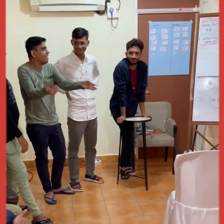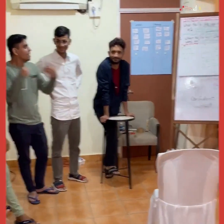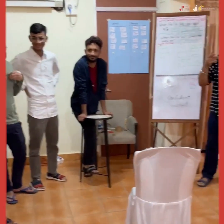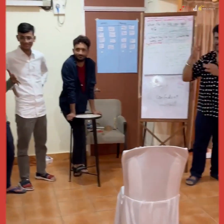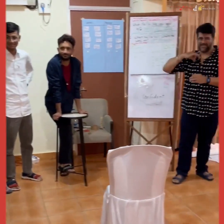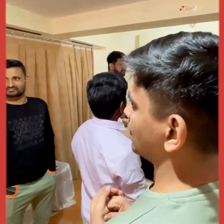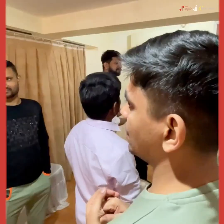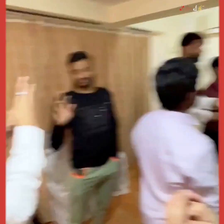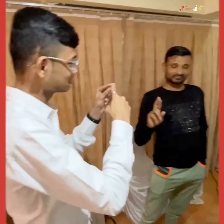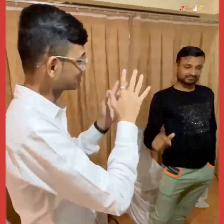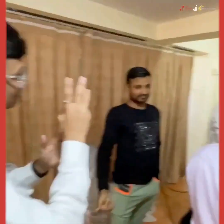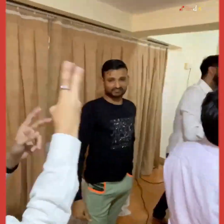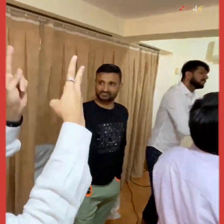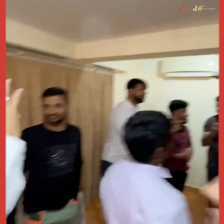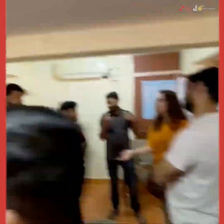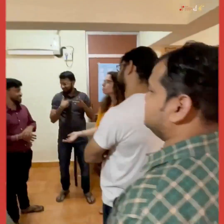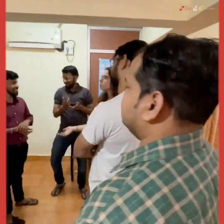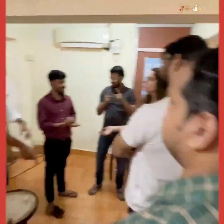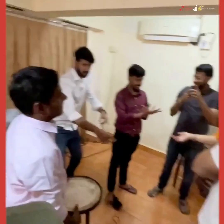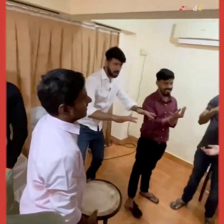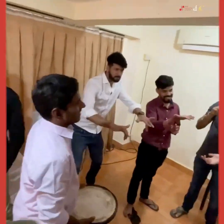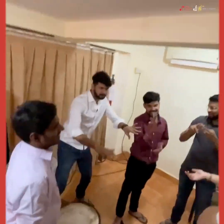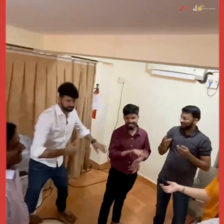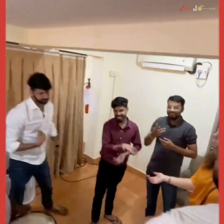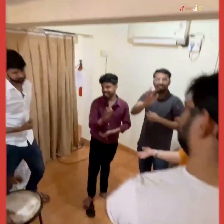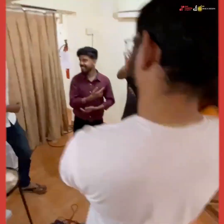बधिर लोग अपने अनुभव को साझा करते हुए।